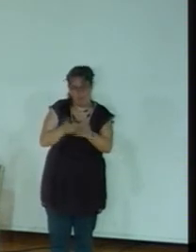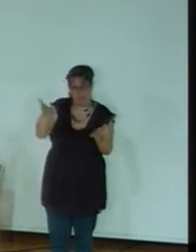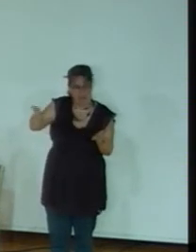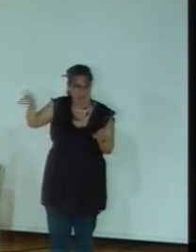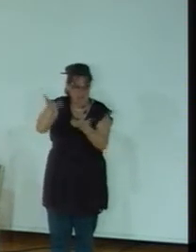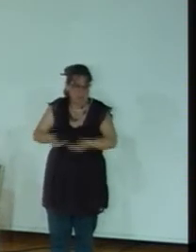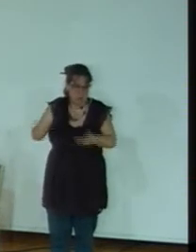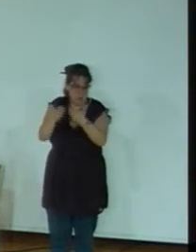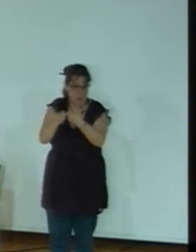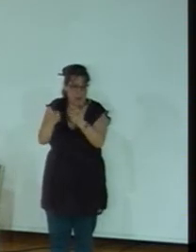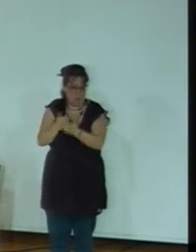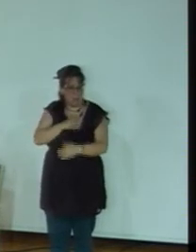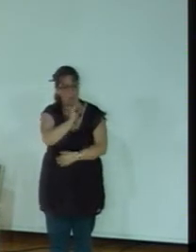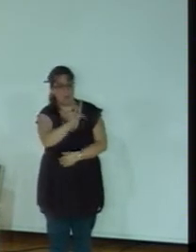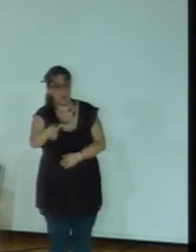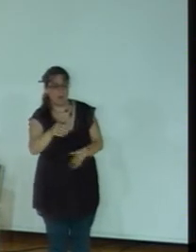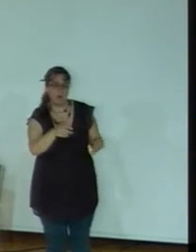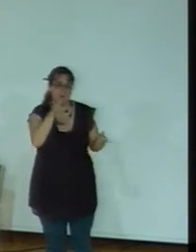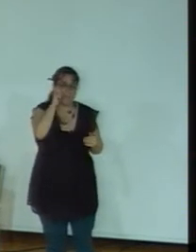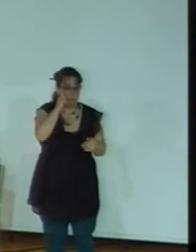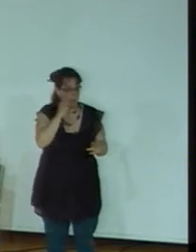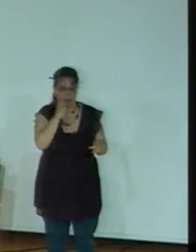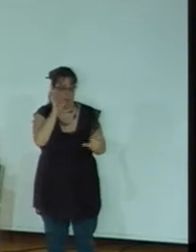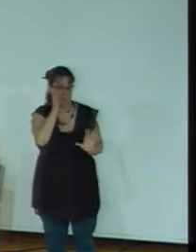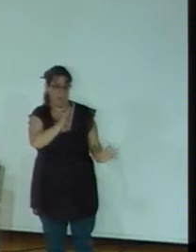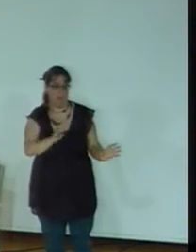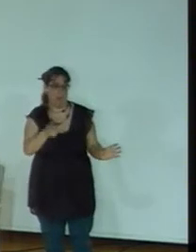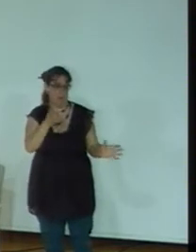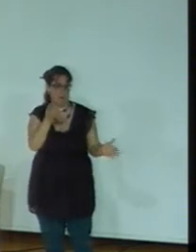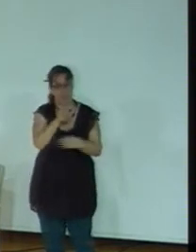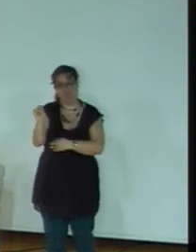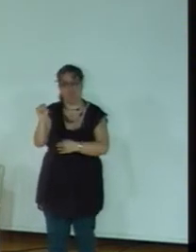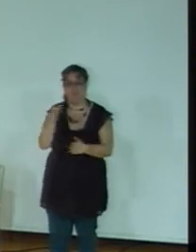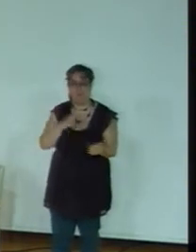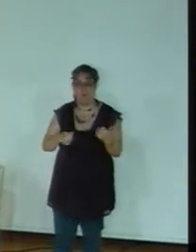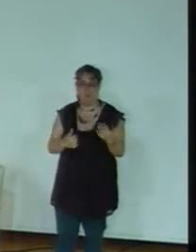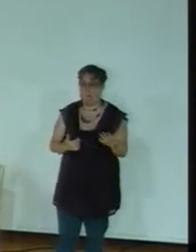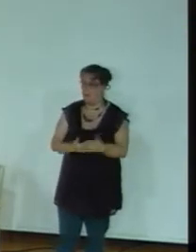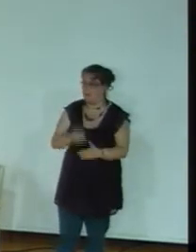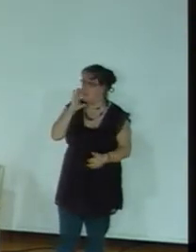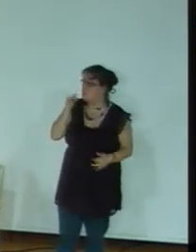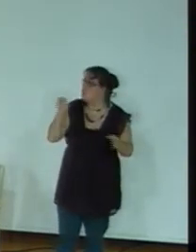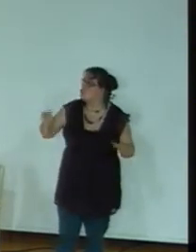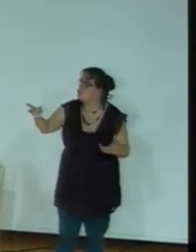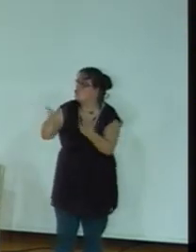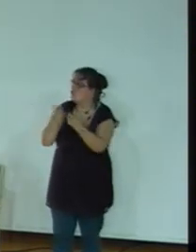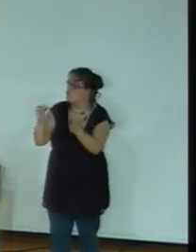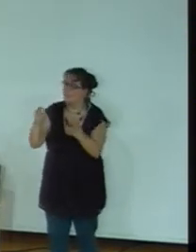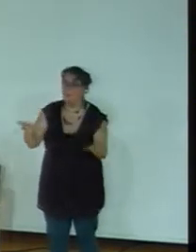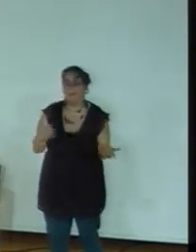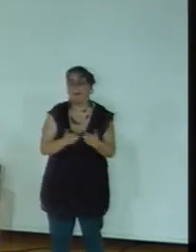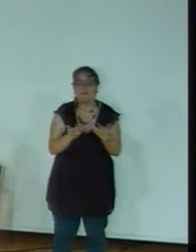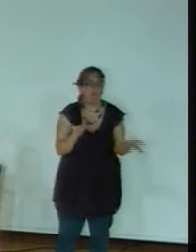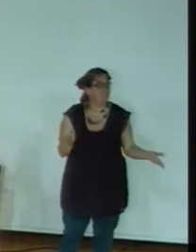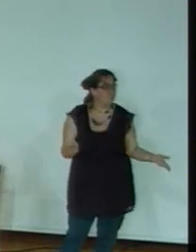délibérée d'ignorer le problème. Et le fait qu'il y ait des gens qui, au poste, je dirais, en bas, par exemple, je ne sais pas, conseiller municipal